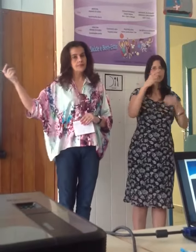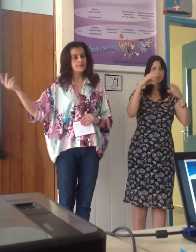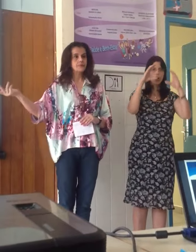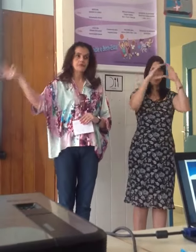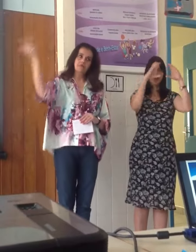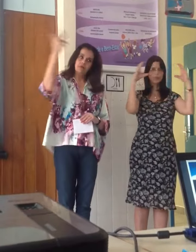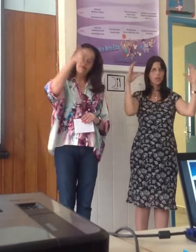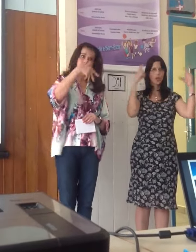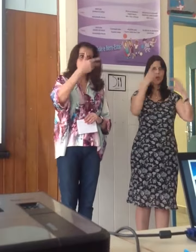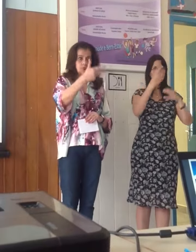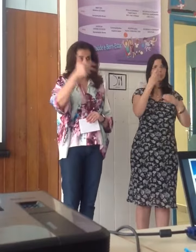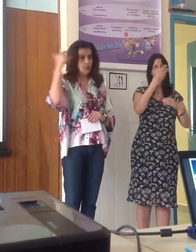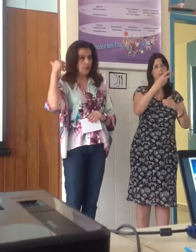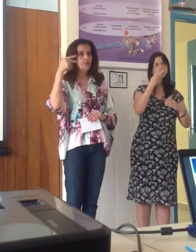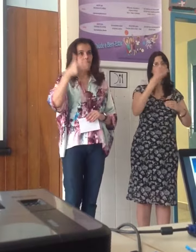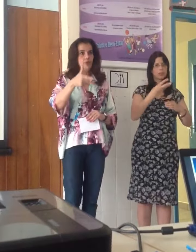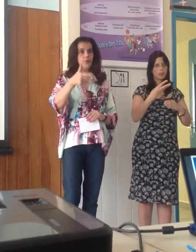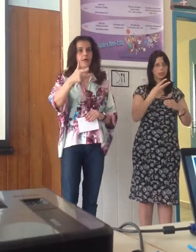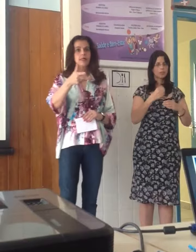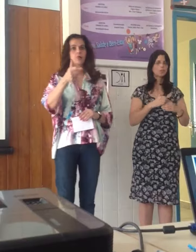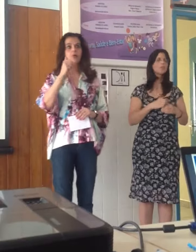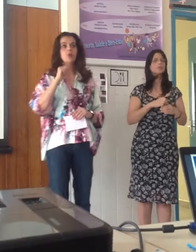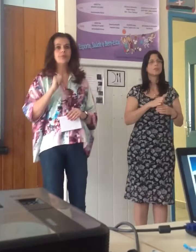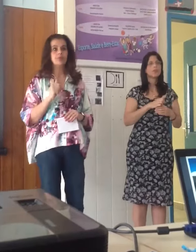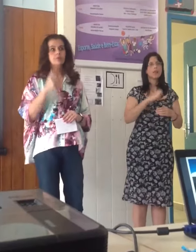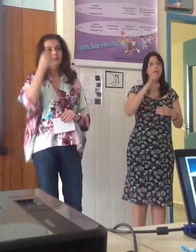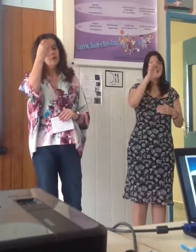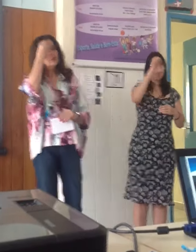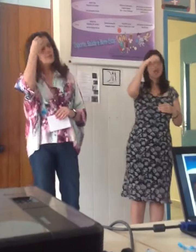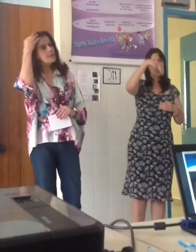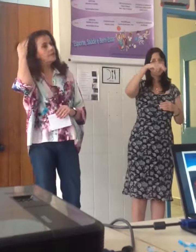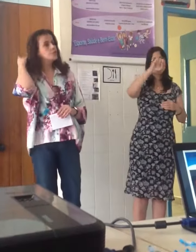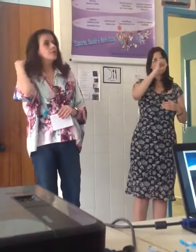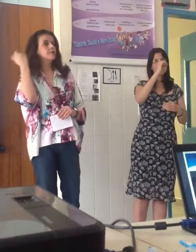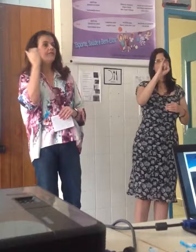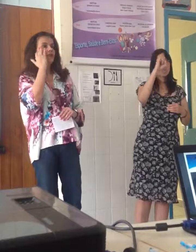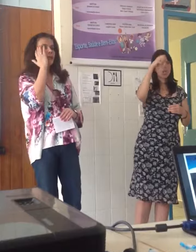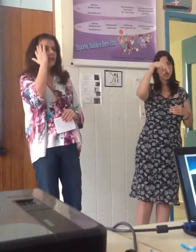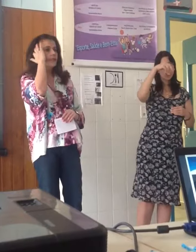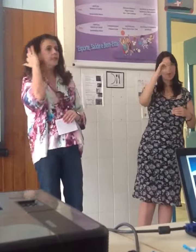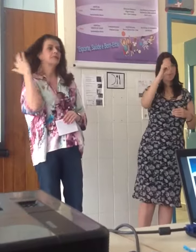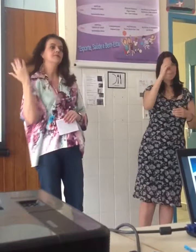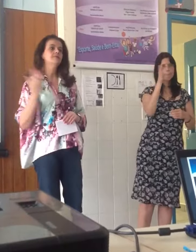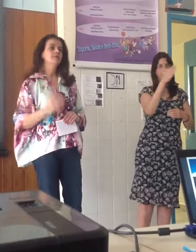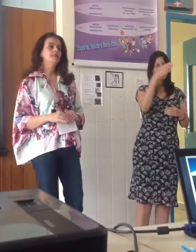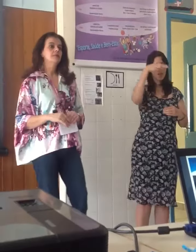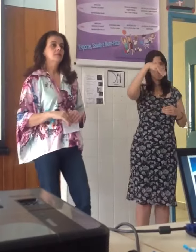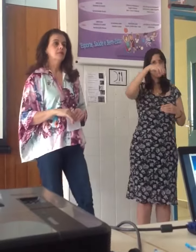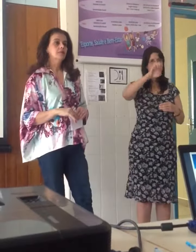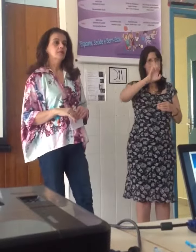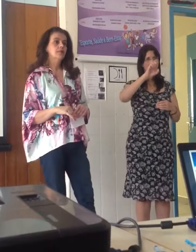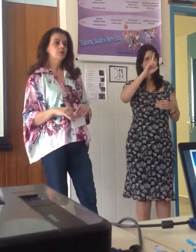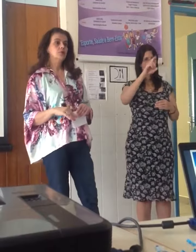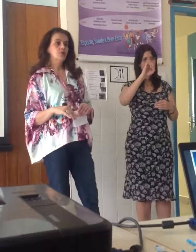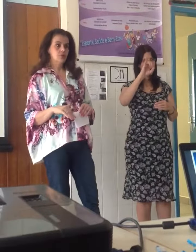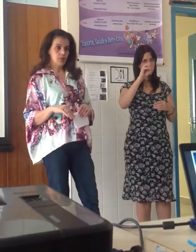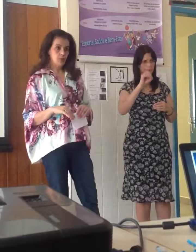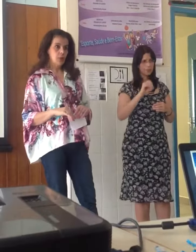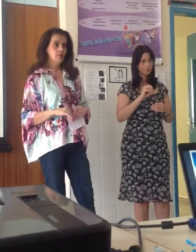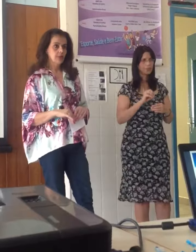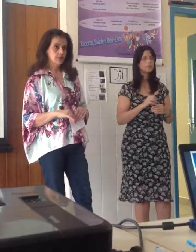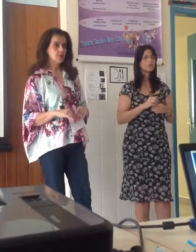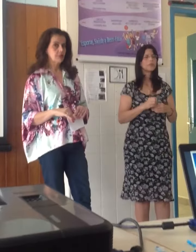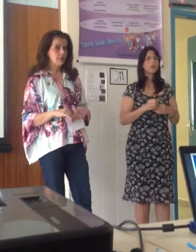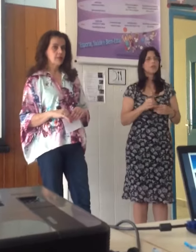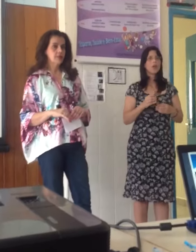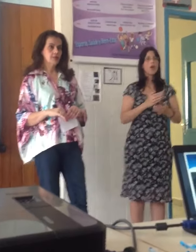Erequer vão, iam e vão para o Moldão, aquela escola da Vila Mariana, né? É uma escola